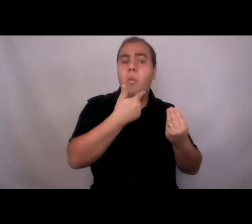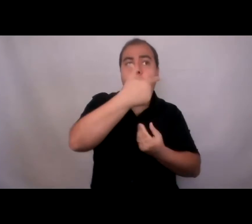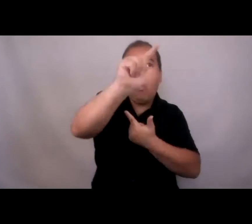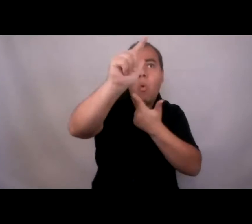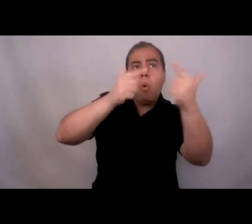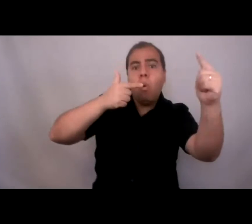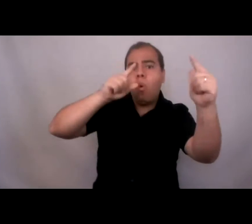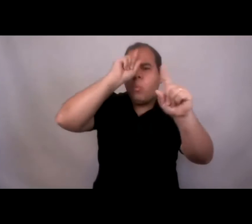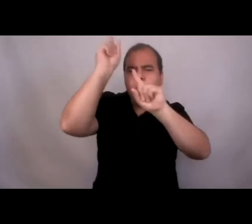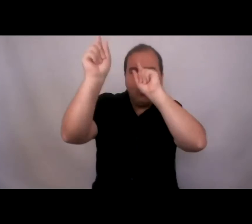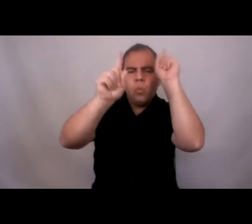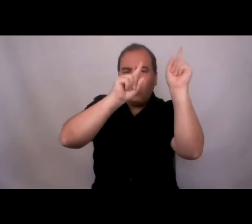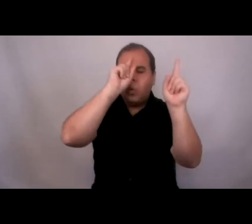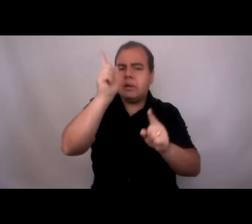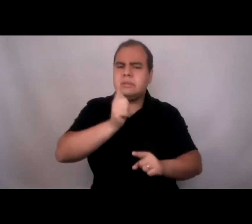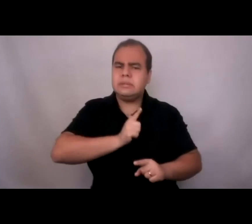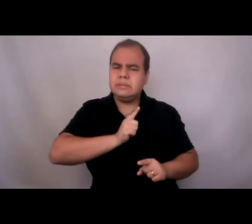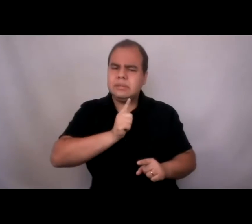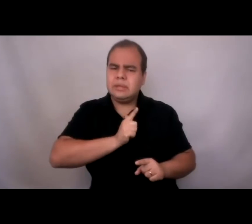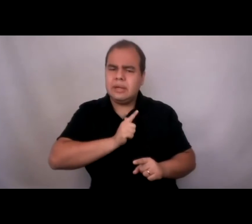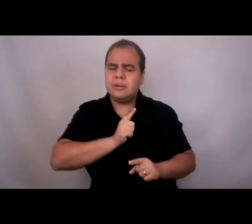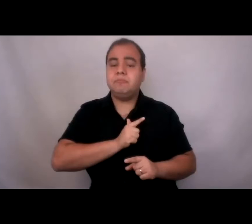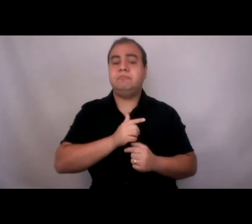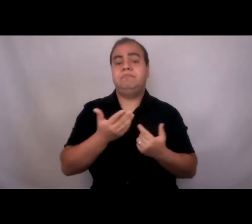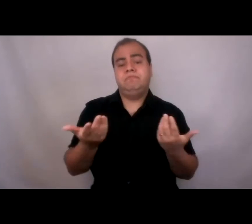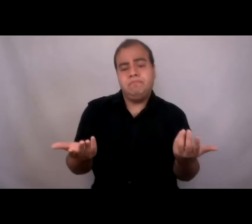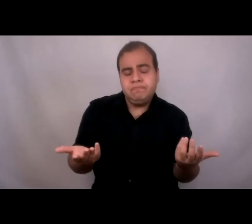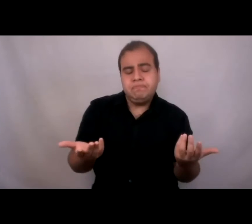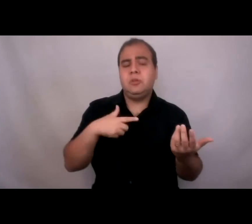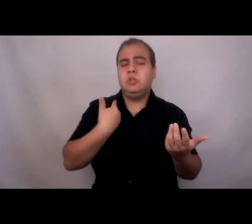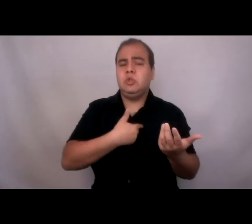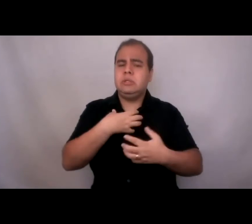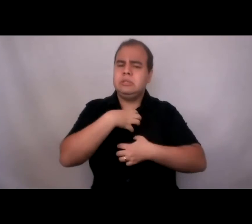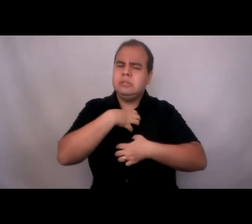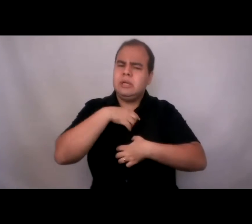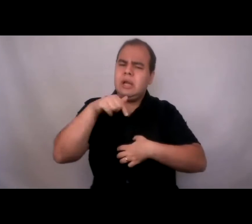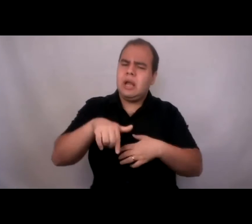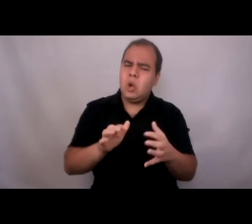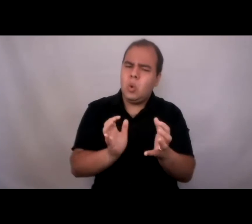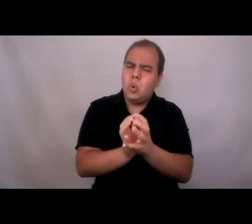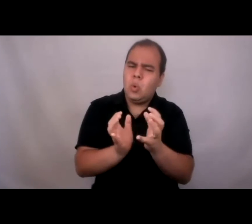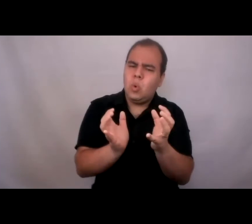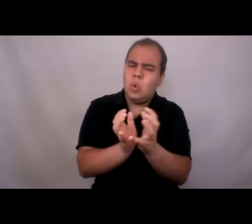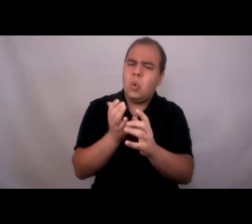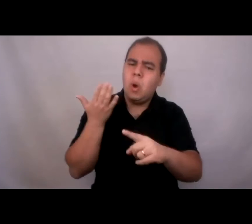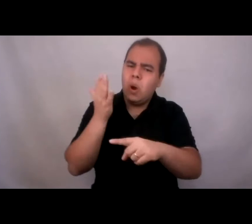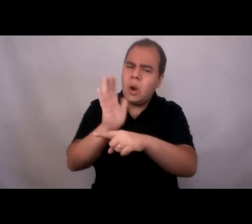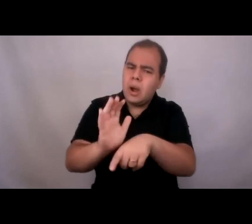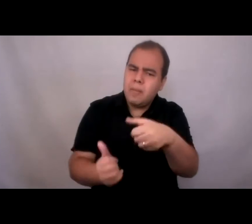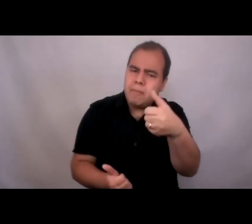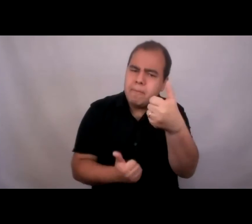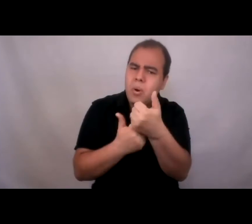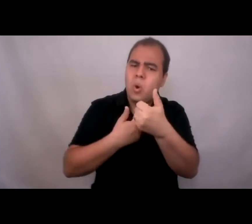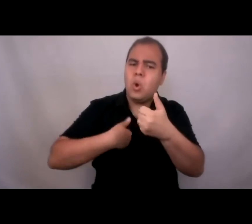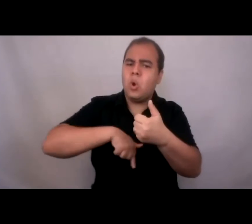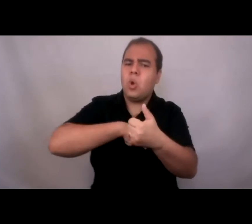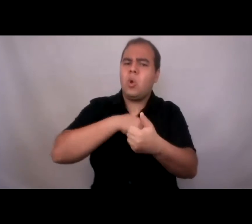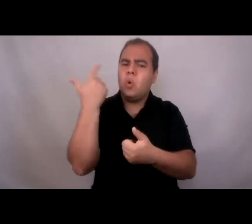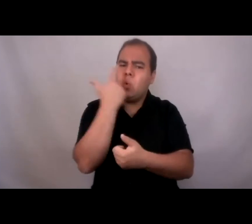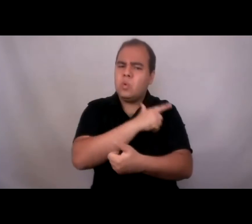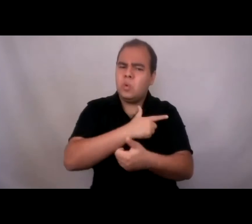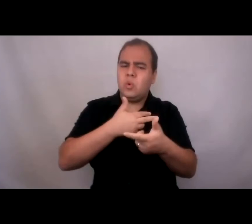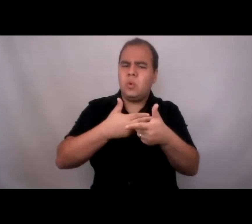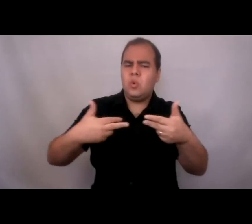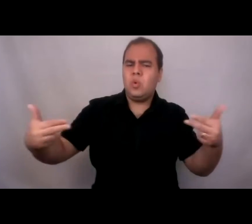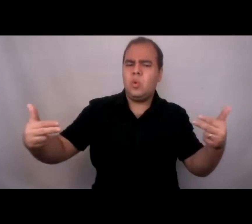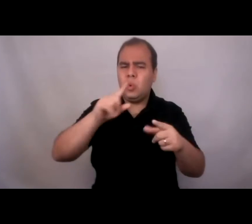surgir. Então, que a gente se sinta nesse grupo de apoio para a gente externar nossas